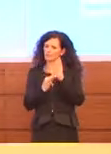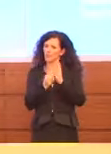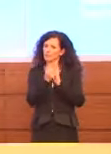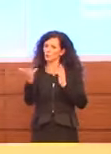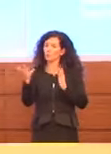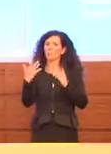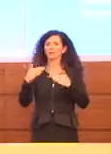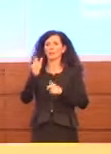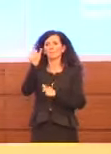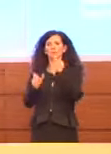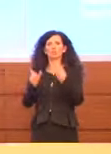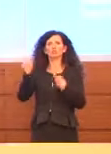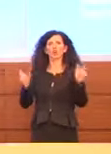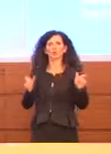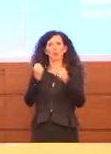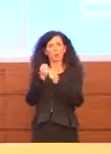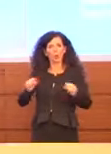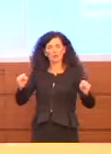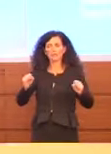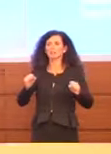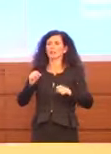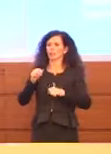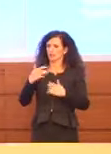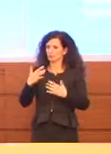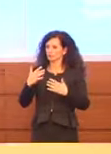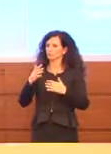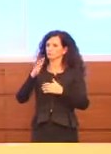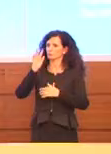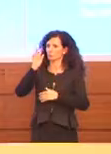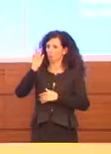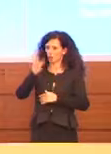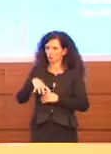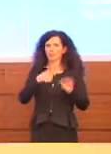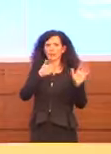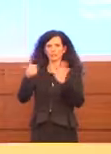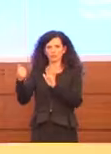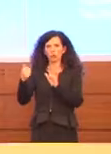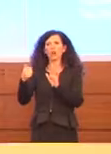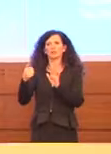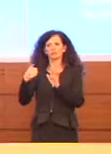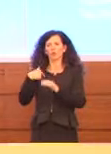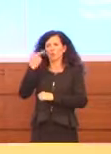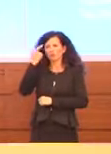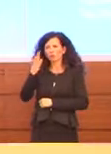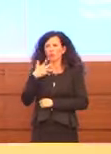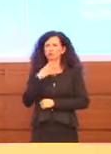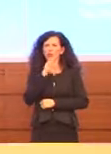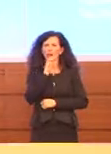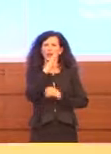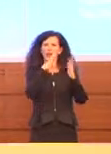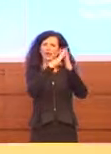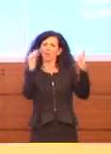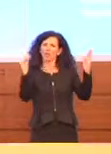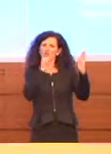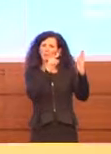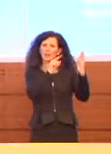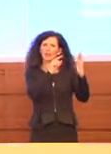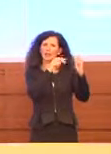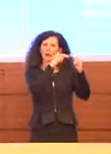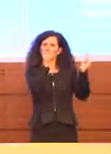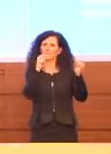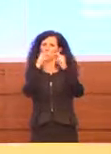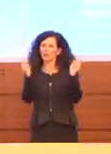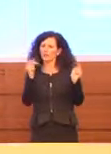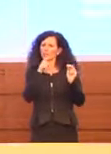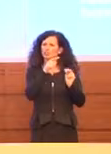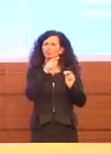guarite oggi mi pare siamo 4 mila ho letto da qualche parte che c'è anche il fatto che la provincia di reggio emilia ne aveva accumulati e delle notifiche